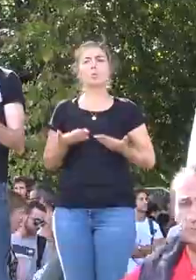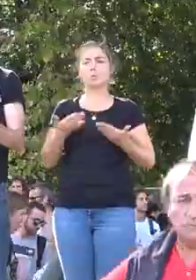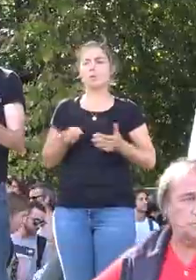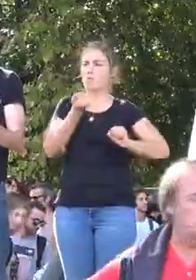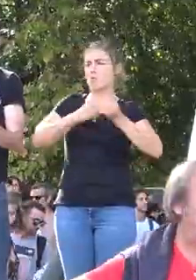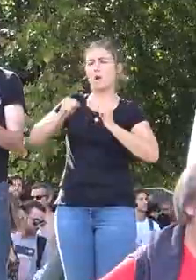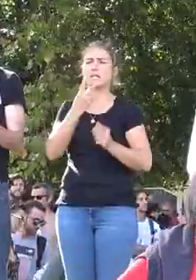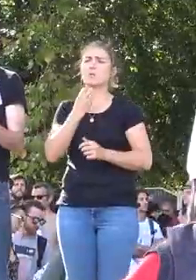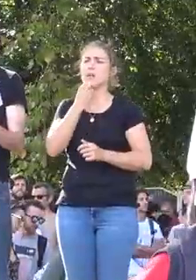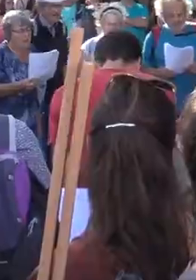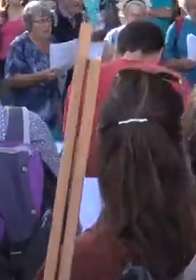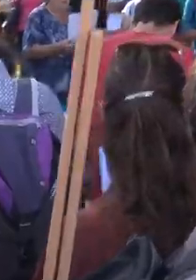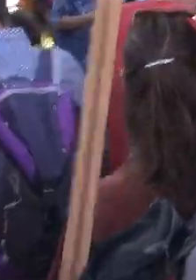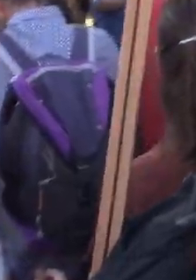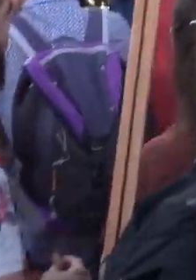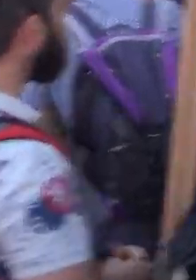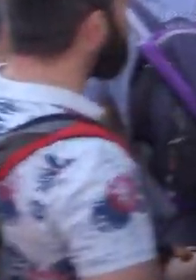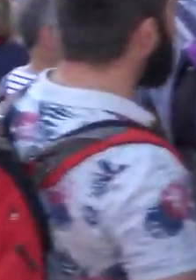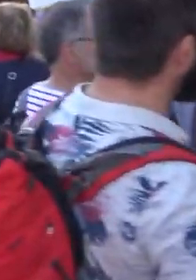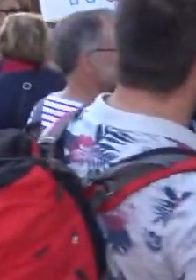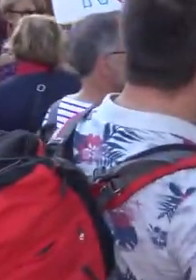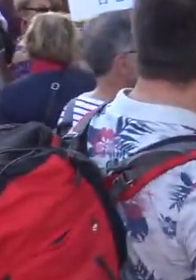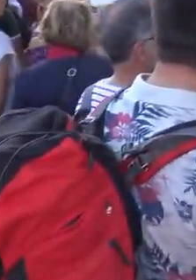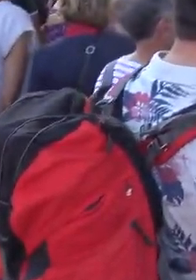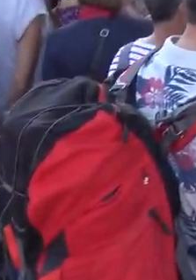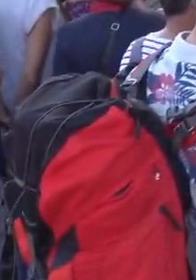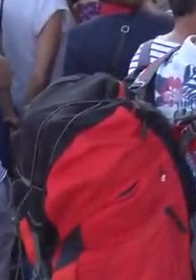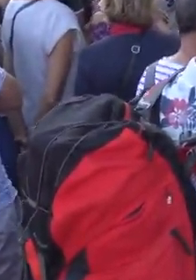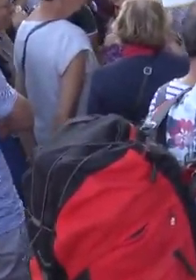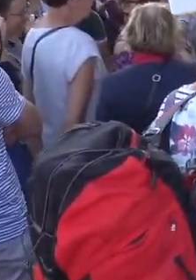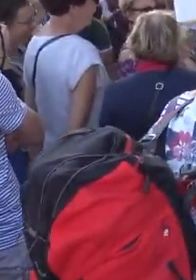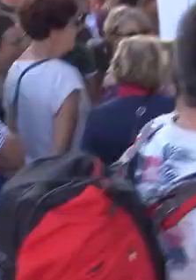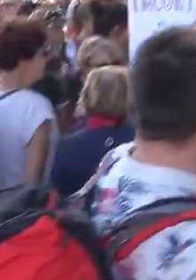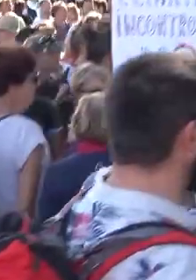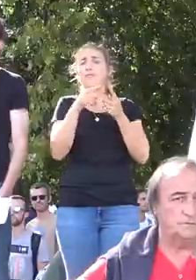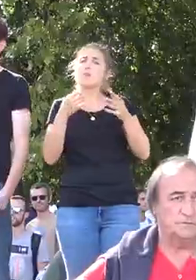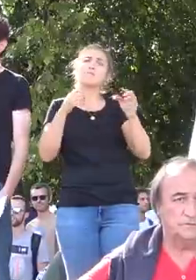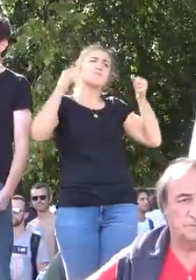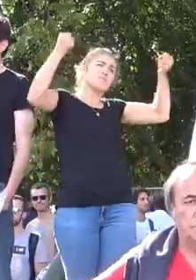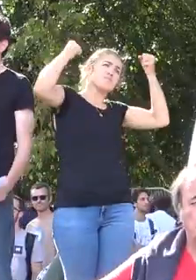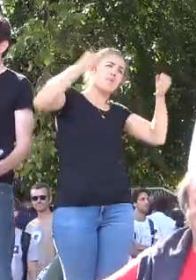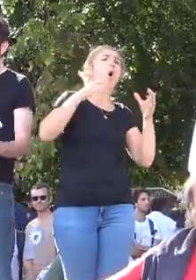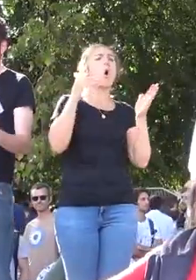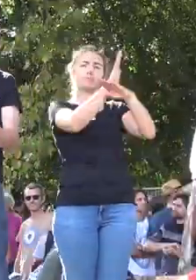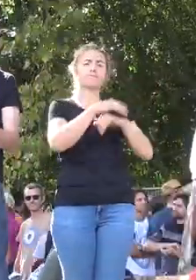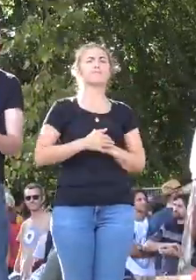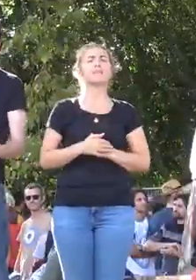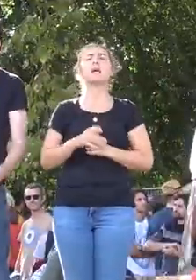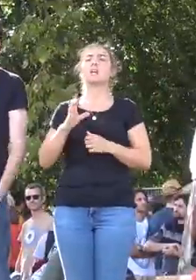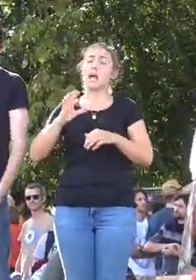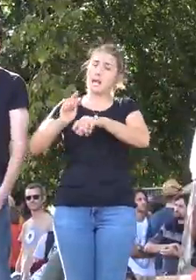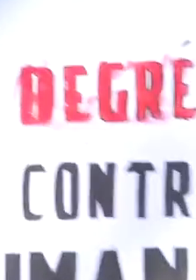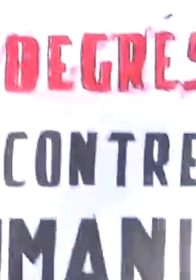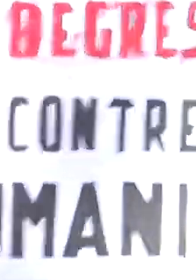un mouvement citoyen nantais s'est créé, comme dans 60 autres villes. Sous la bannière, il est encore temps. Nous sommes de simples citoyens. Les faits